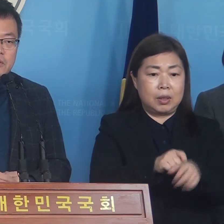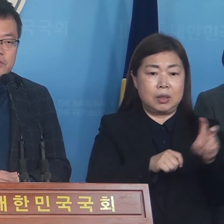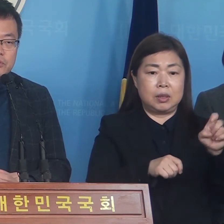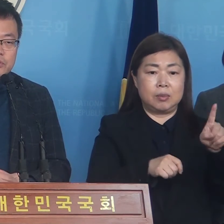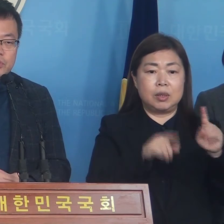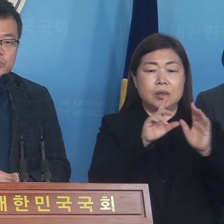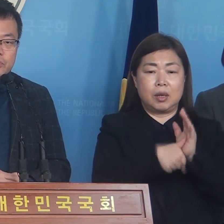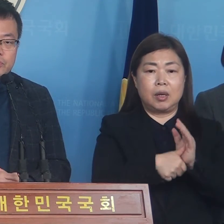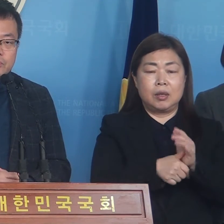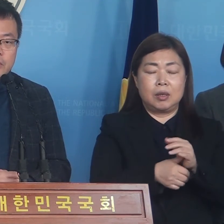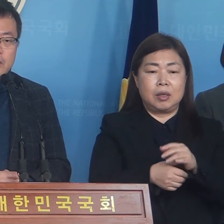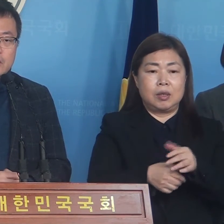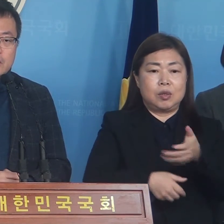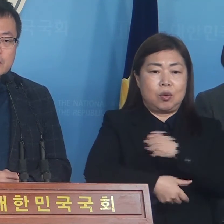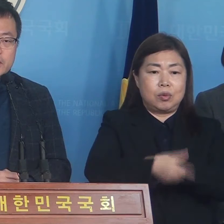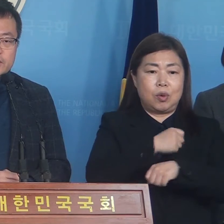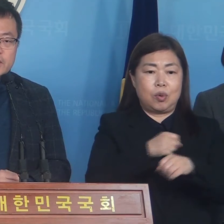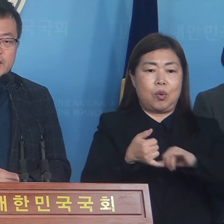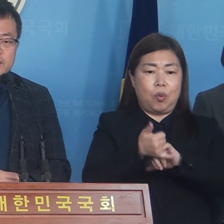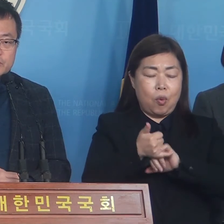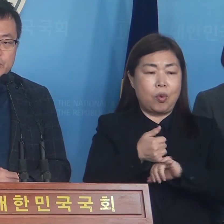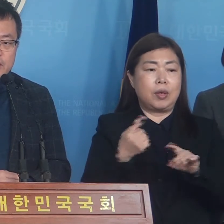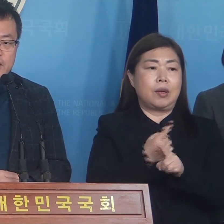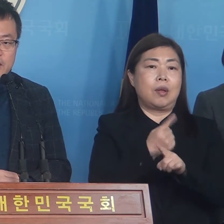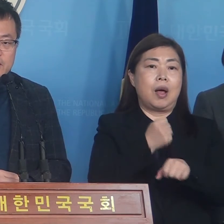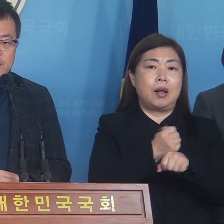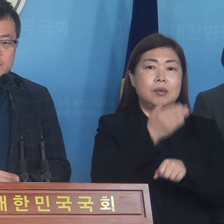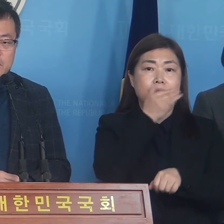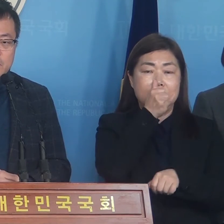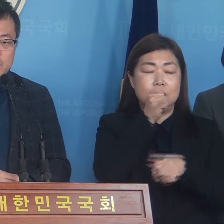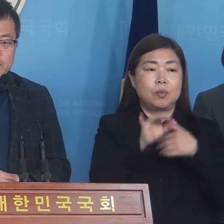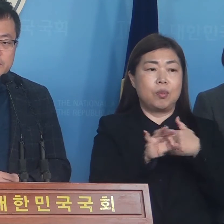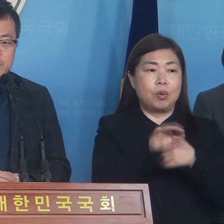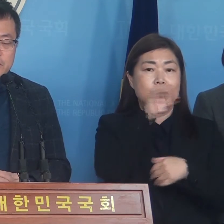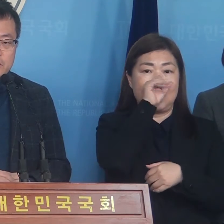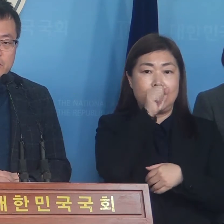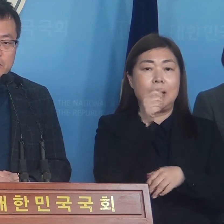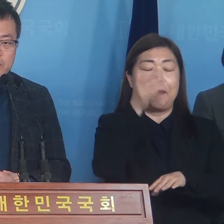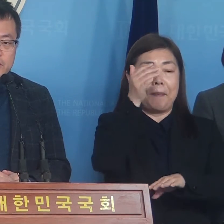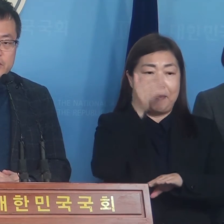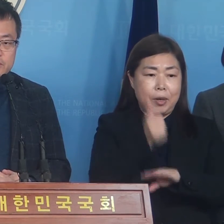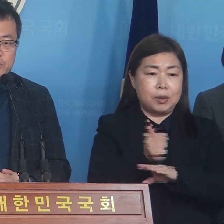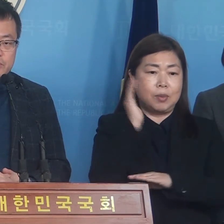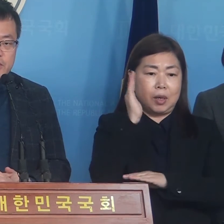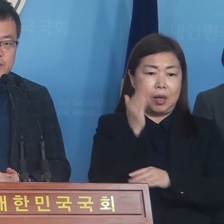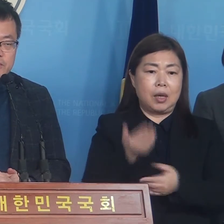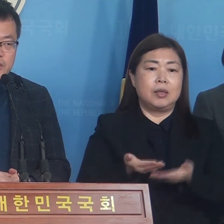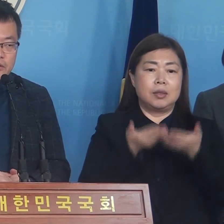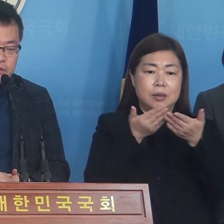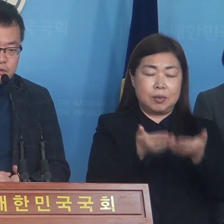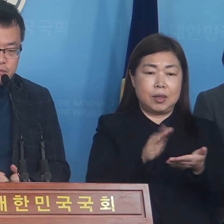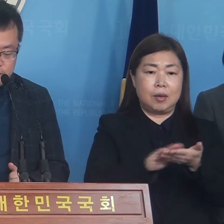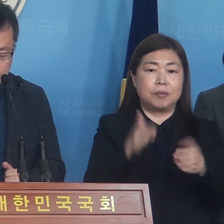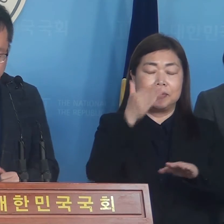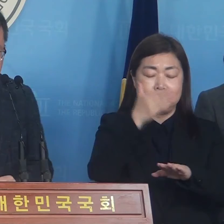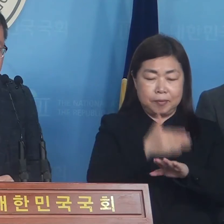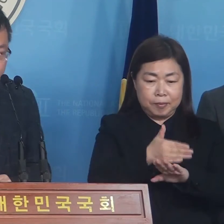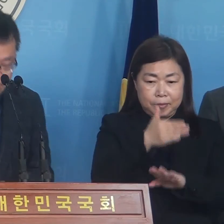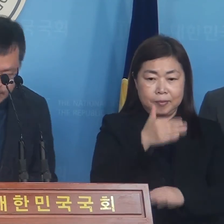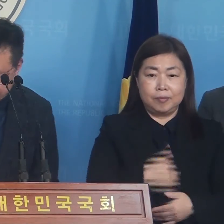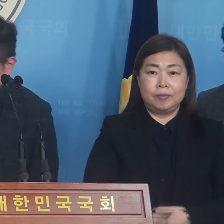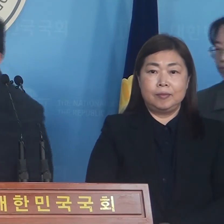국회에서는 적극적으로 좀 개선해 나갔으면 좋겠다라는 마지막 말씀을 좀 드리겠습니다. 고맙습니다.